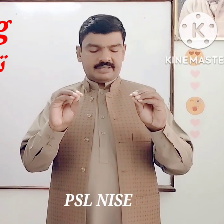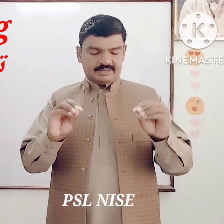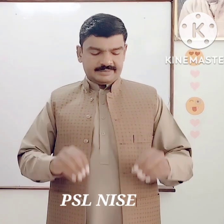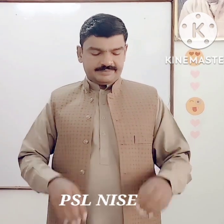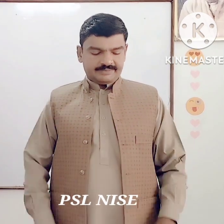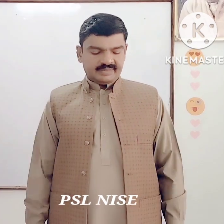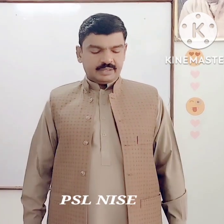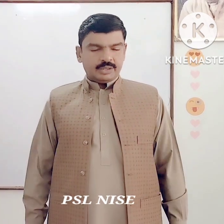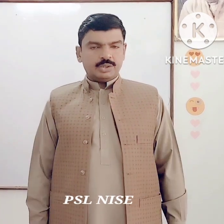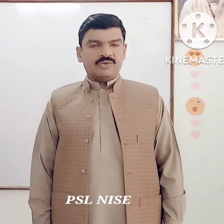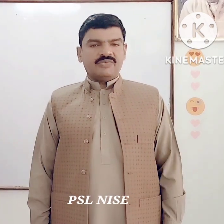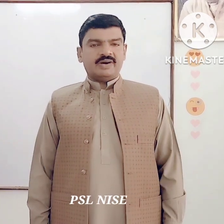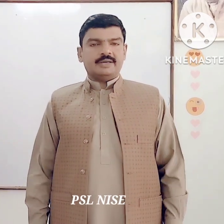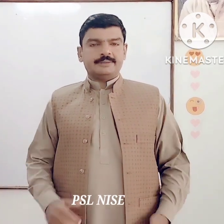मद। तोहफा,